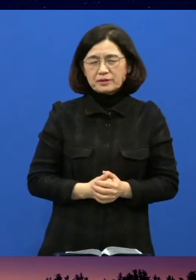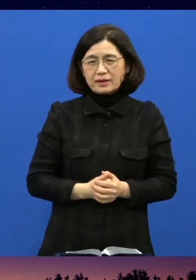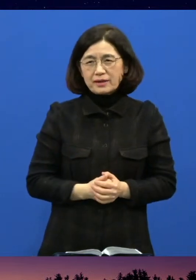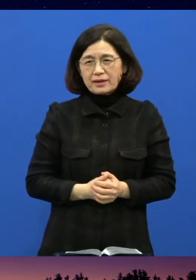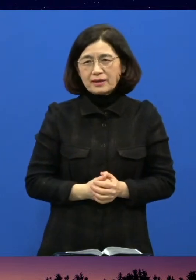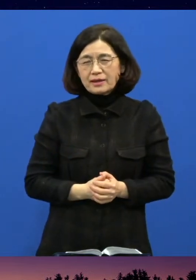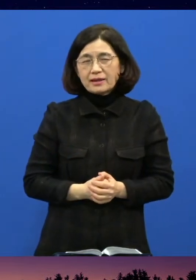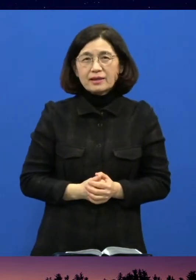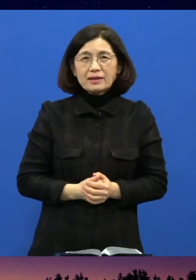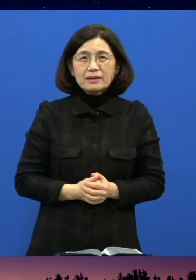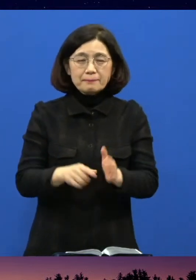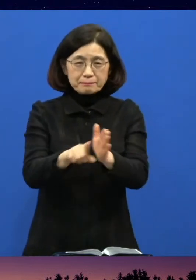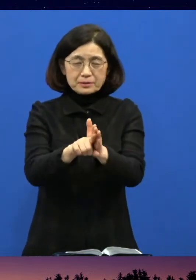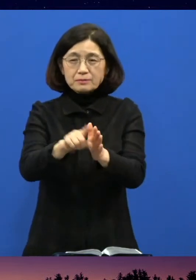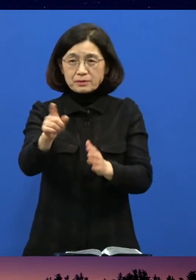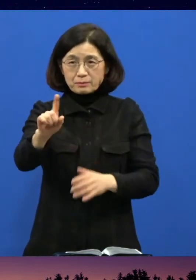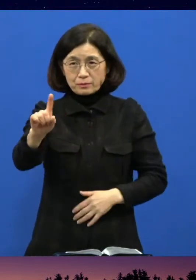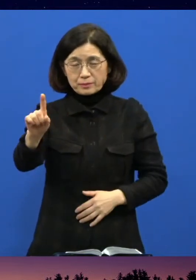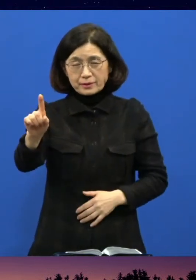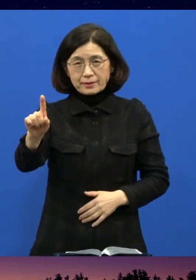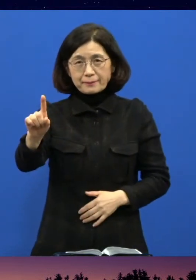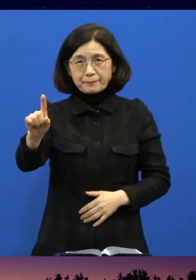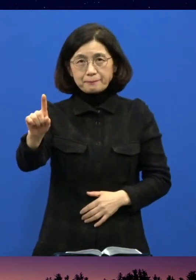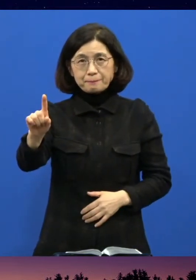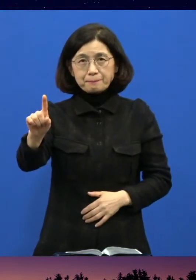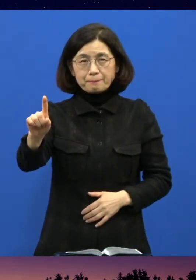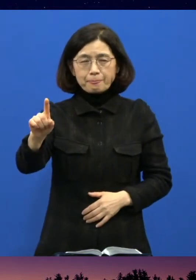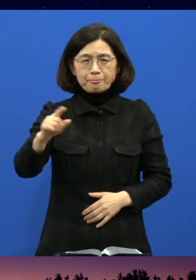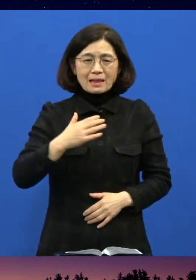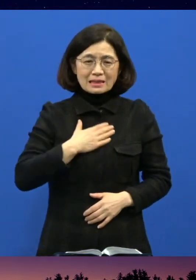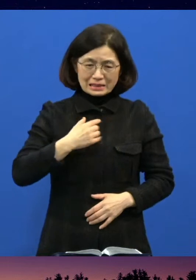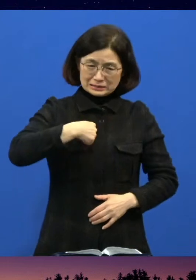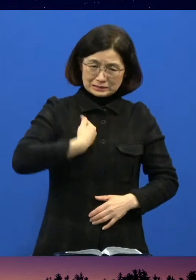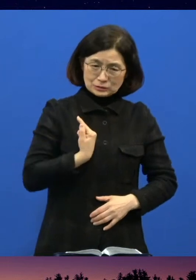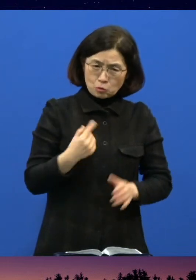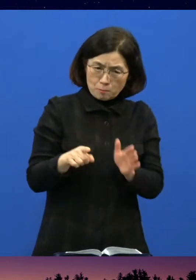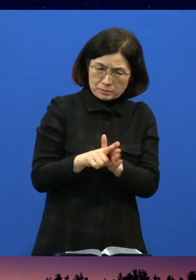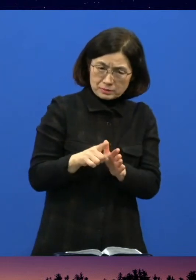그래서 사실 여러분, 믿음도 우리가 스스로 만들어낸 게 아니에요.